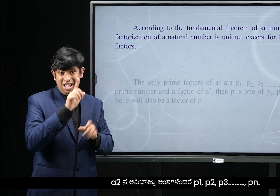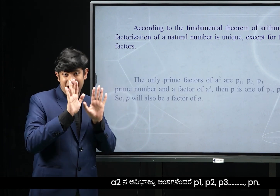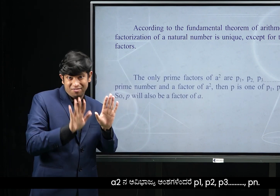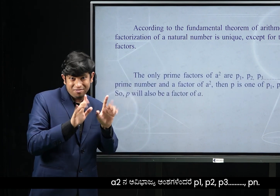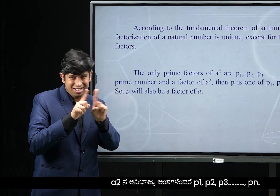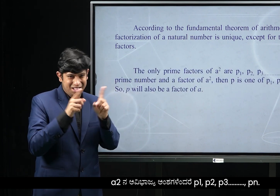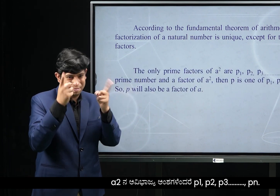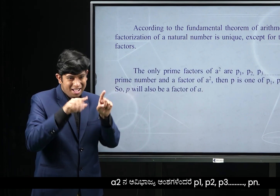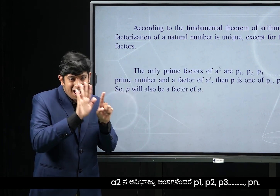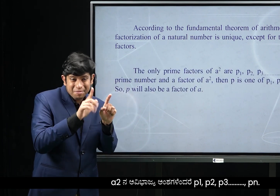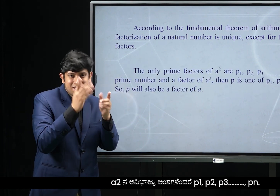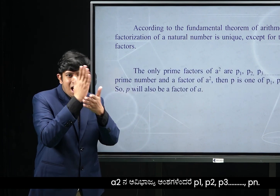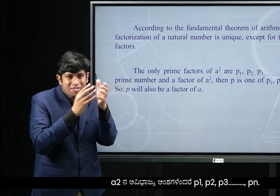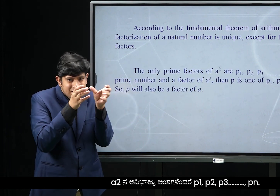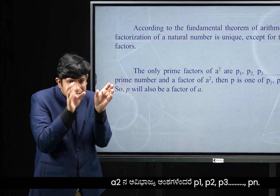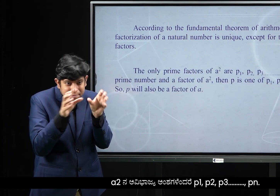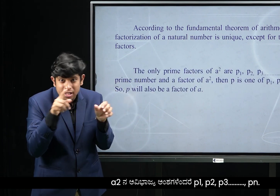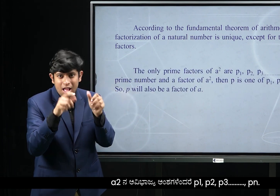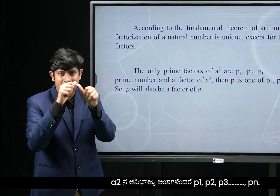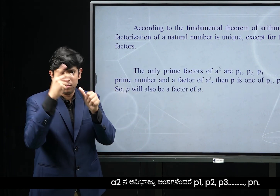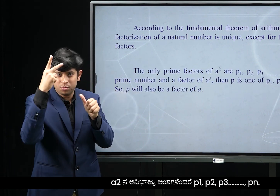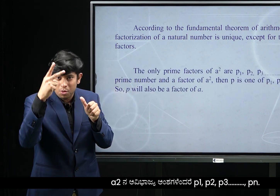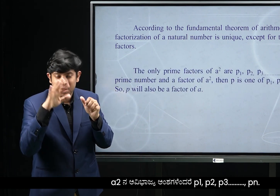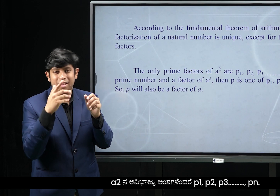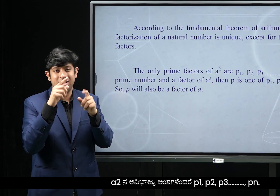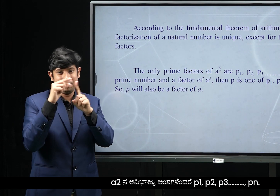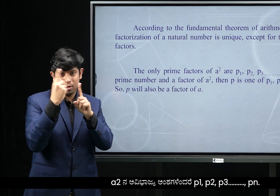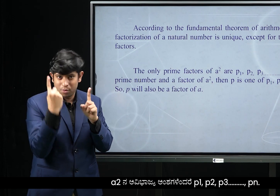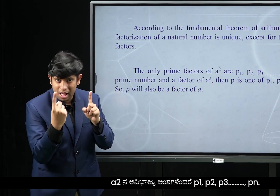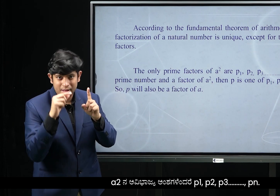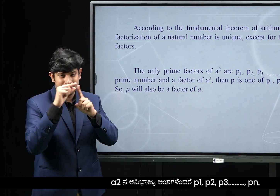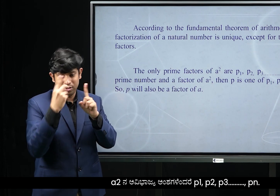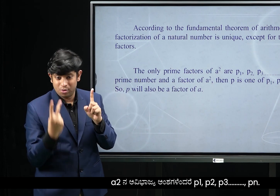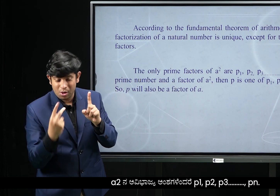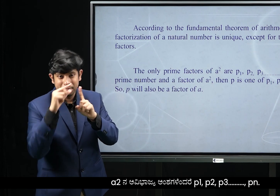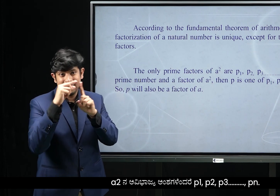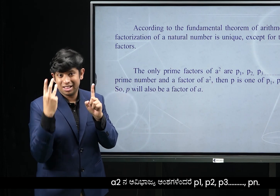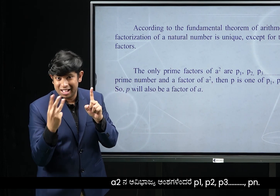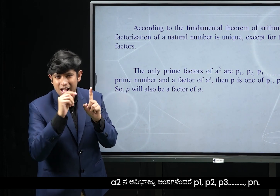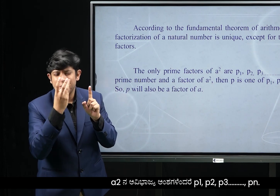A2ನ ಅವಿಭಾಜ್ಯಾಂಶಗಳೆಂದರೆ P1, P2, P3, Pn.